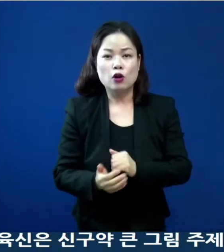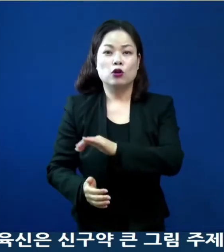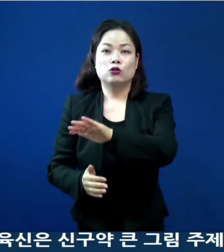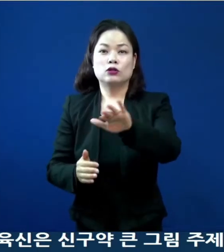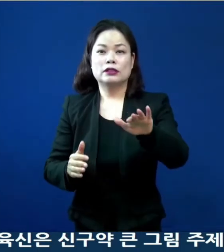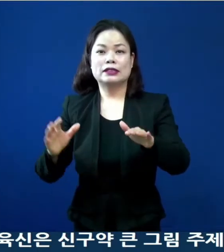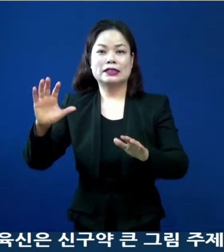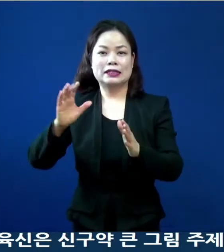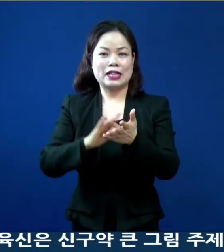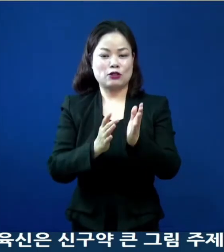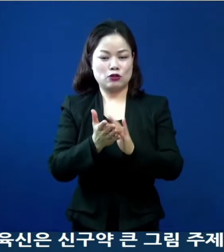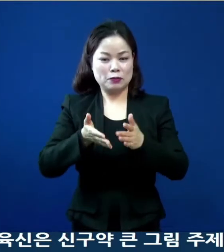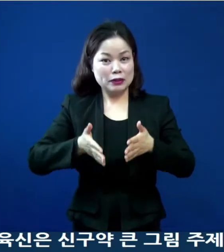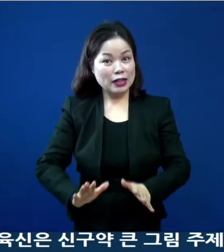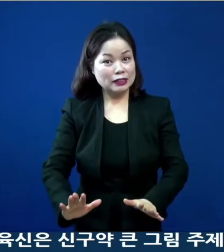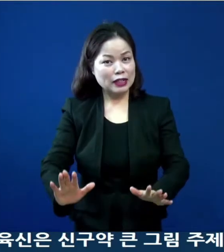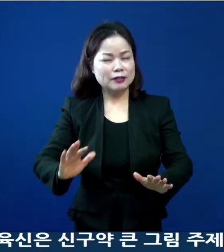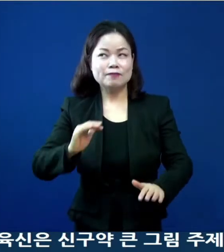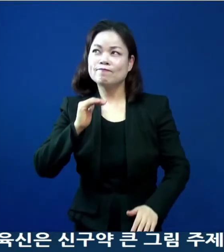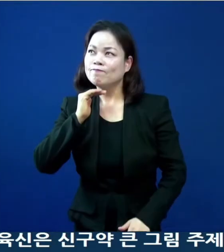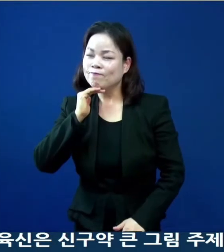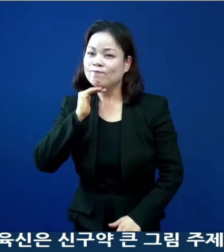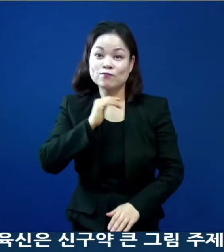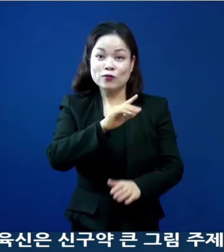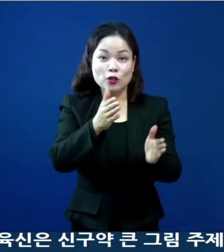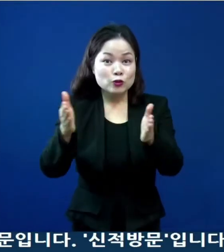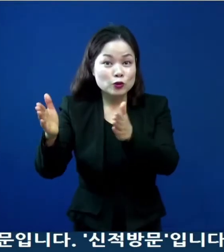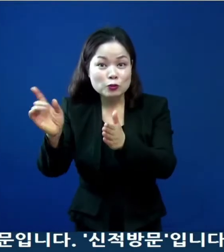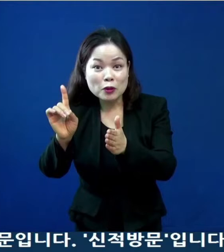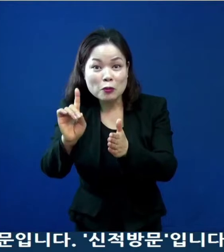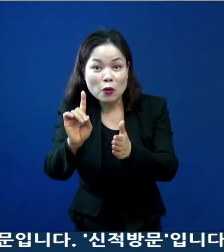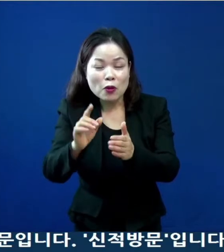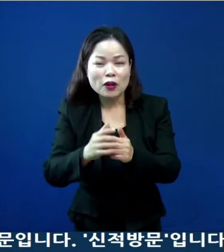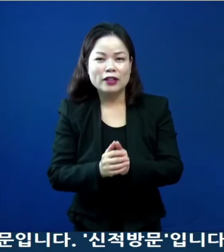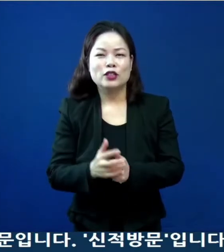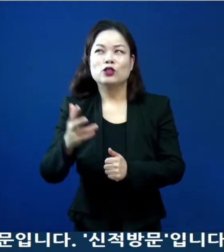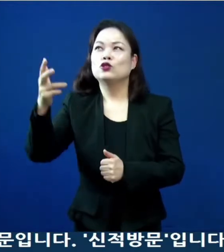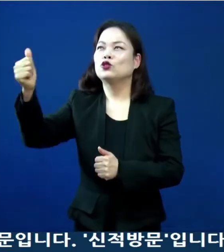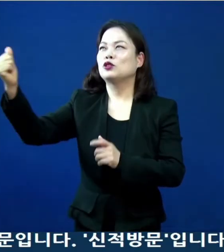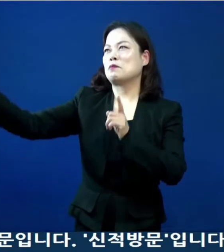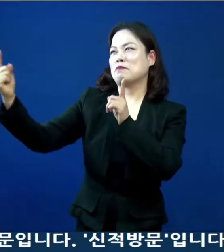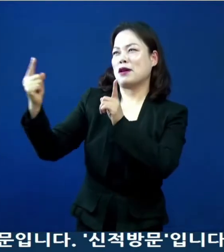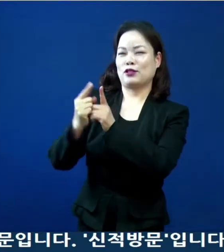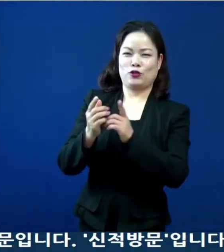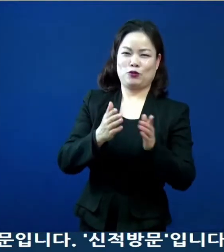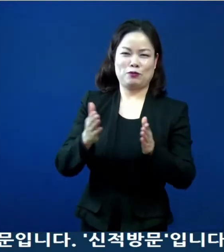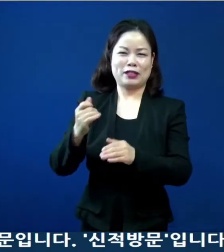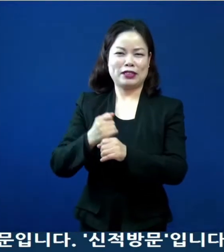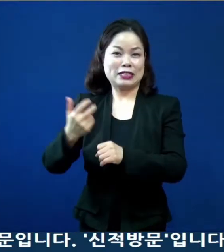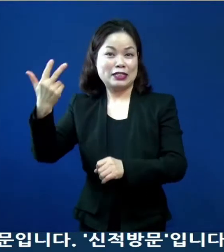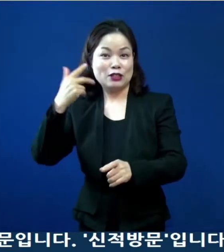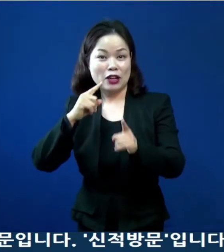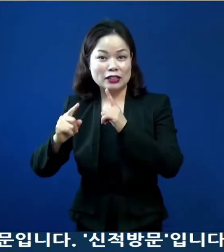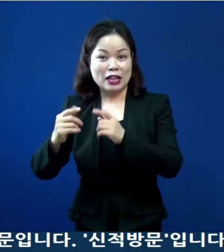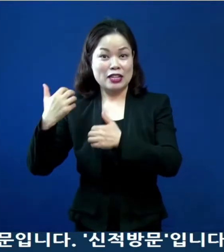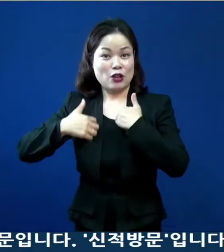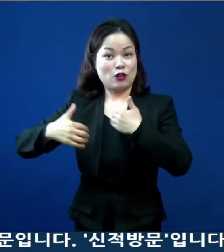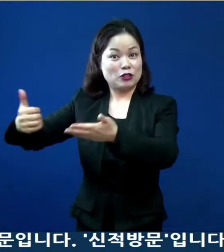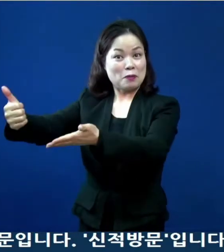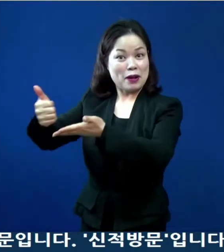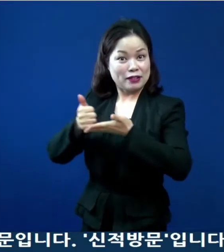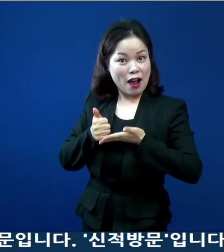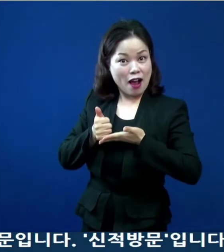우리는 크리스마스를 준비하면서 가장 기본적으로 이런 준비를 하죠. 주님을 맞이할 준비를 하자. 지난주 말씀이